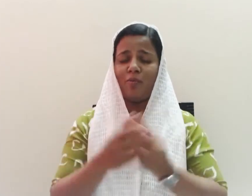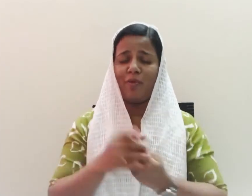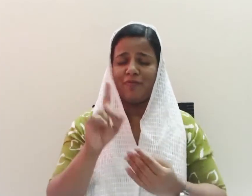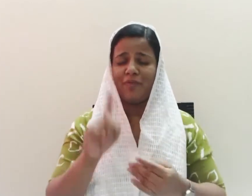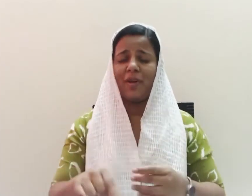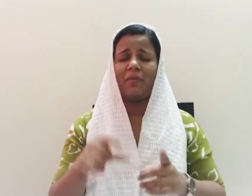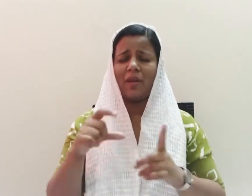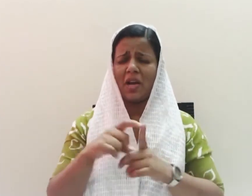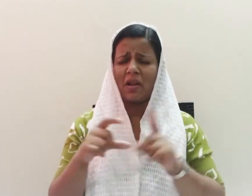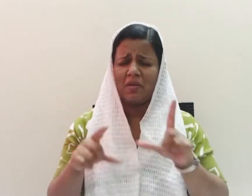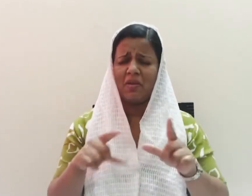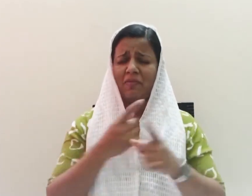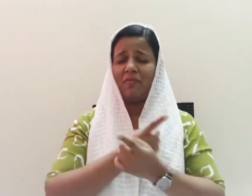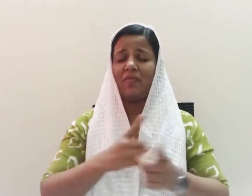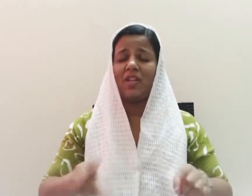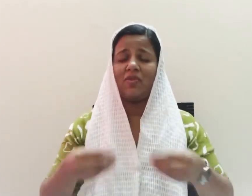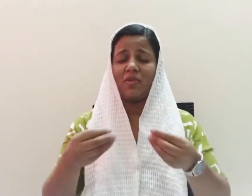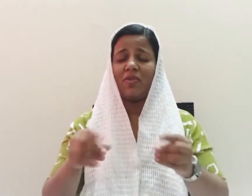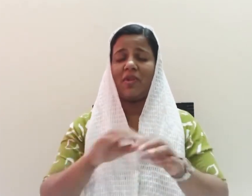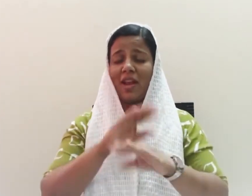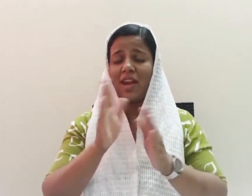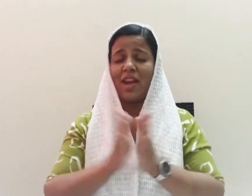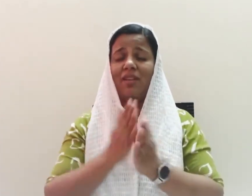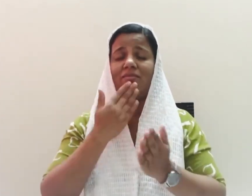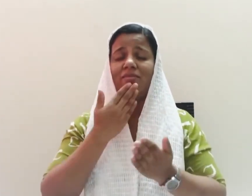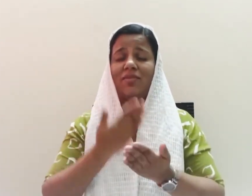ഇരിക്കണം, കടഭാരത്തിൽ നിന്ന് വിടുവിക്കണം, ആമേൻ. എല്ലാ നന്മകളാലും